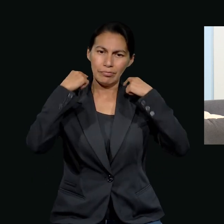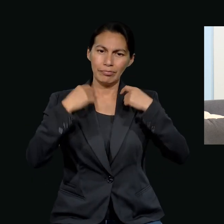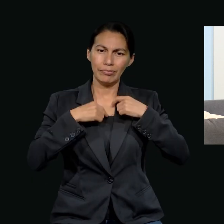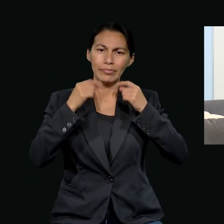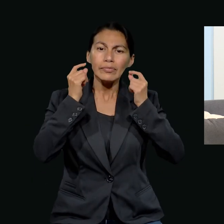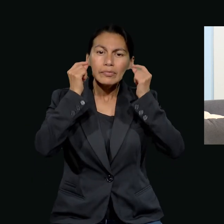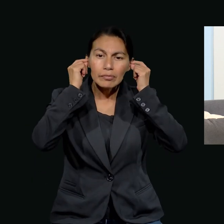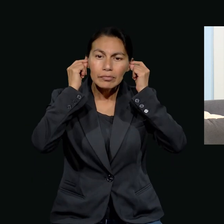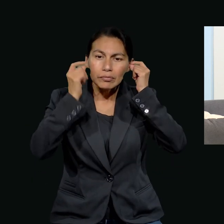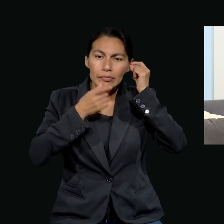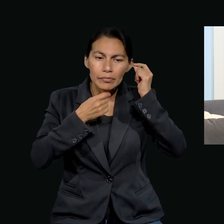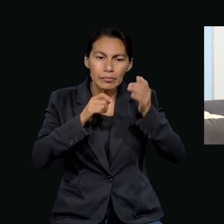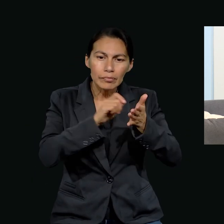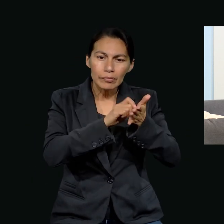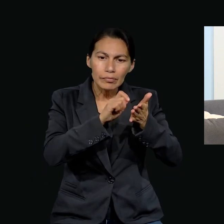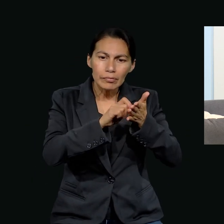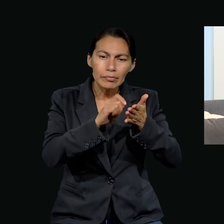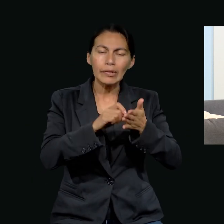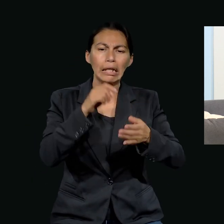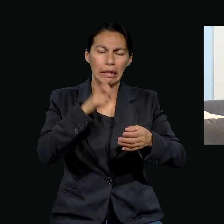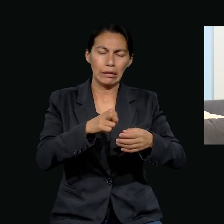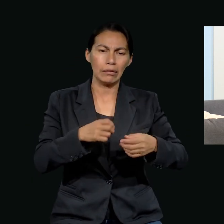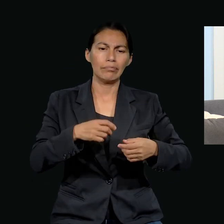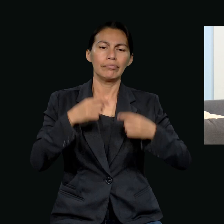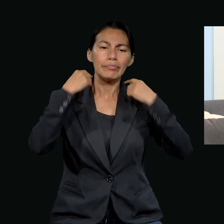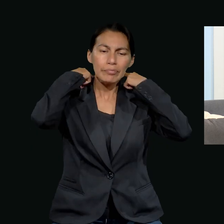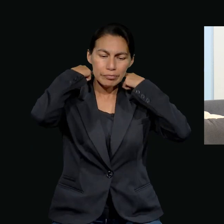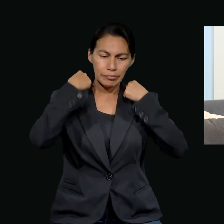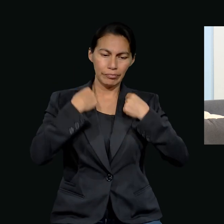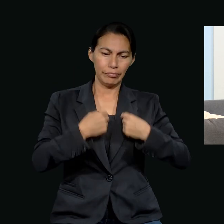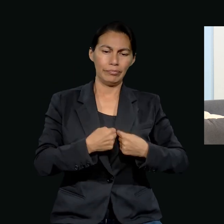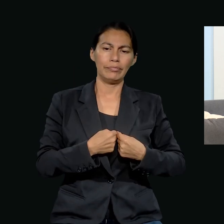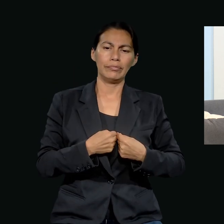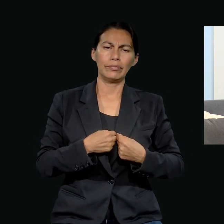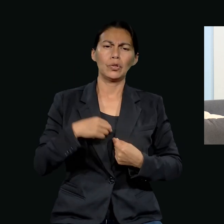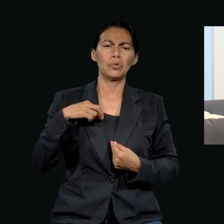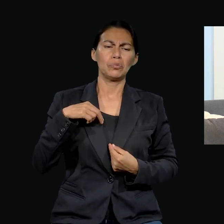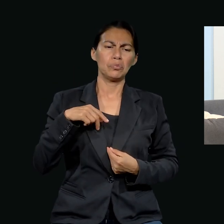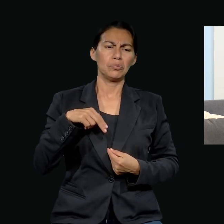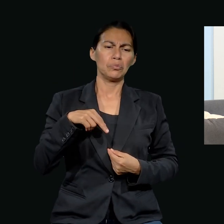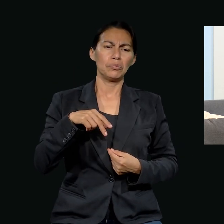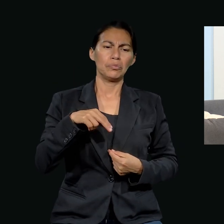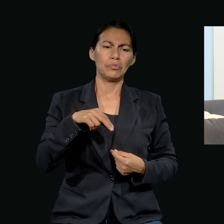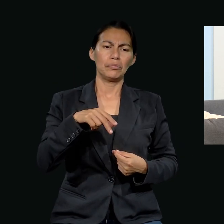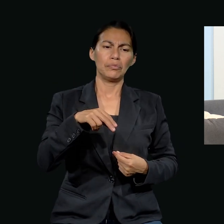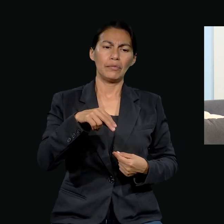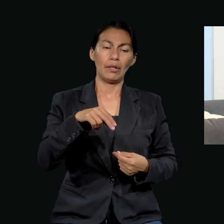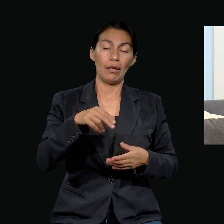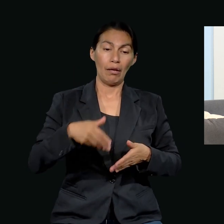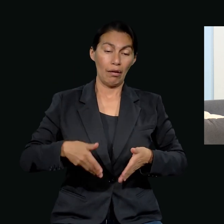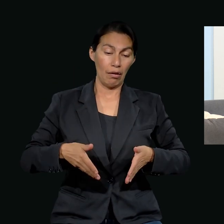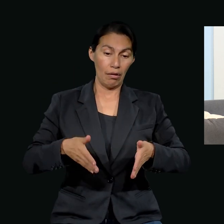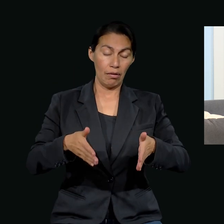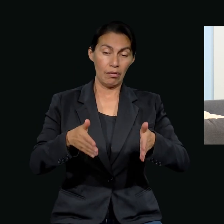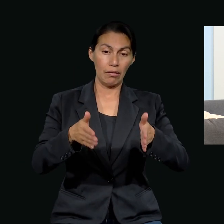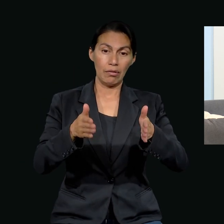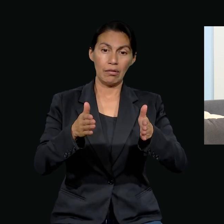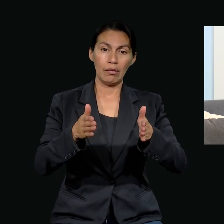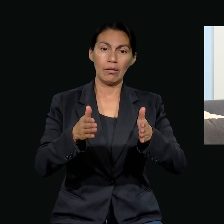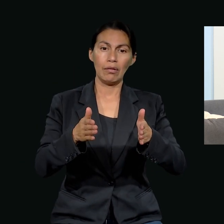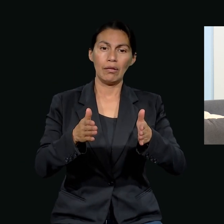y entonces caminé así un caminito, un trillo, una callecita